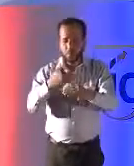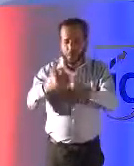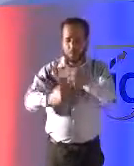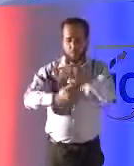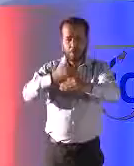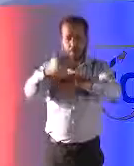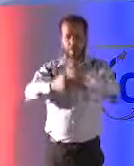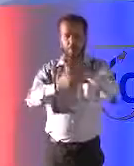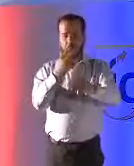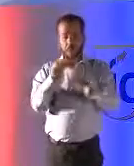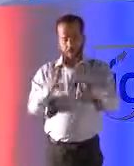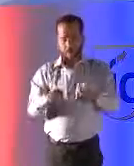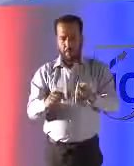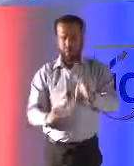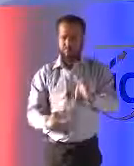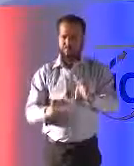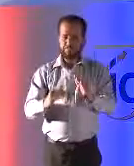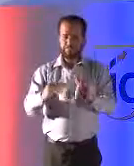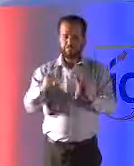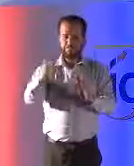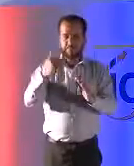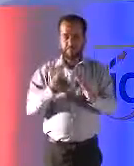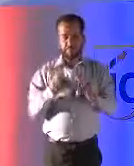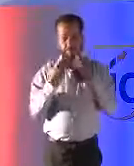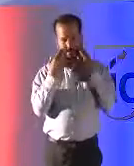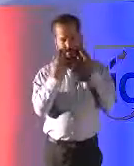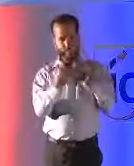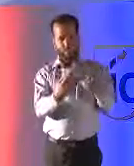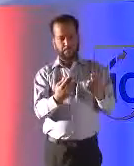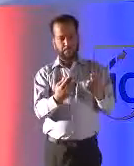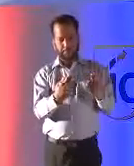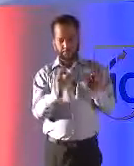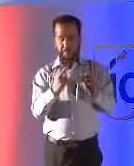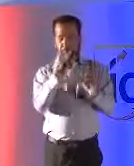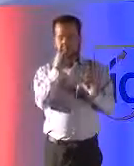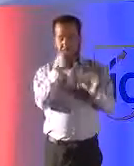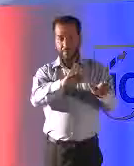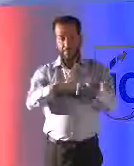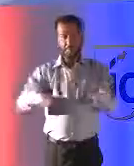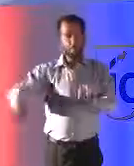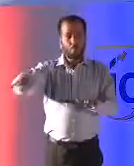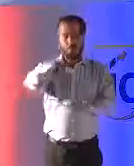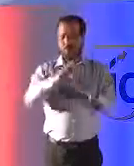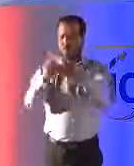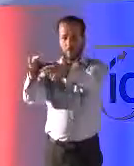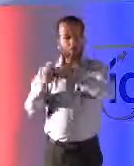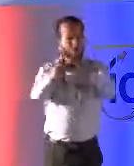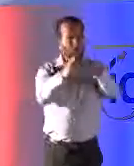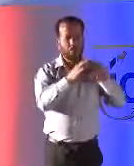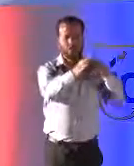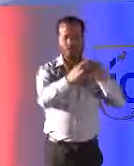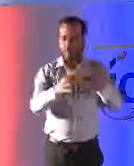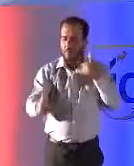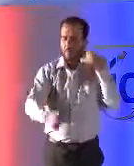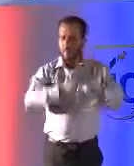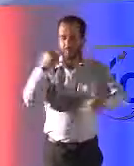نحن في مرحلة نرى أن الجالية المكفوفة متواصلة تماما وبكل